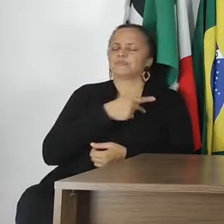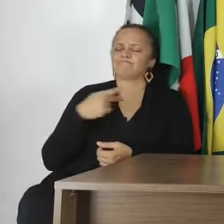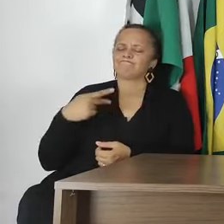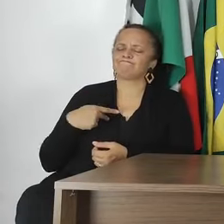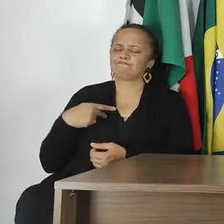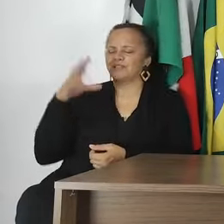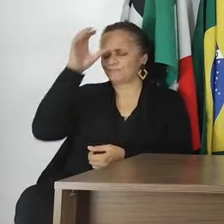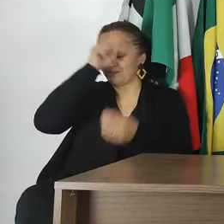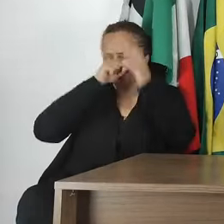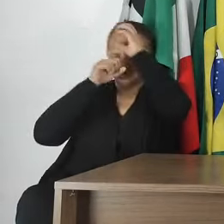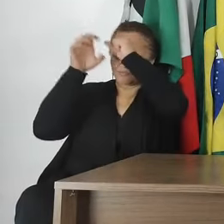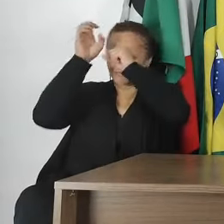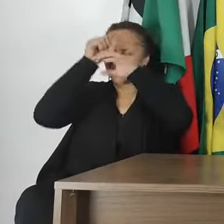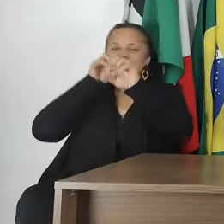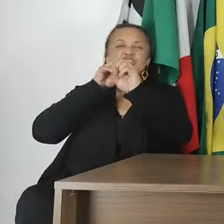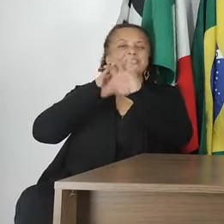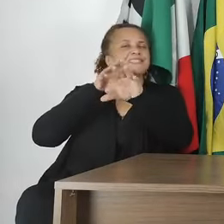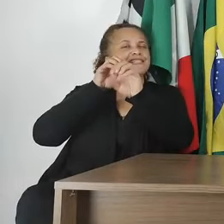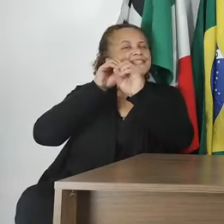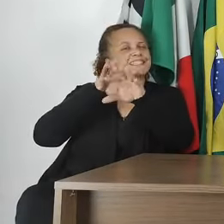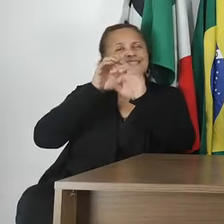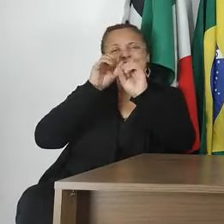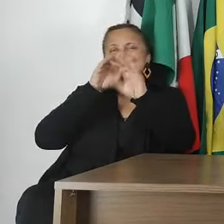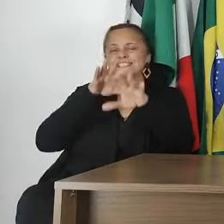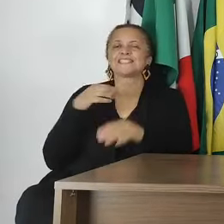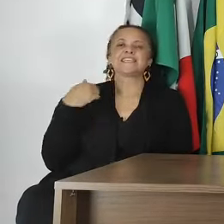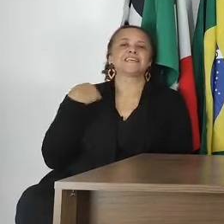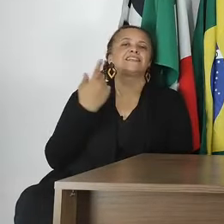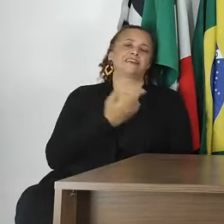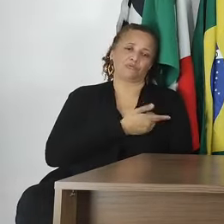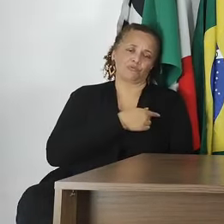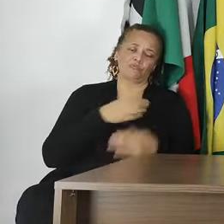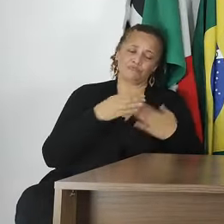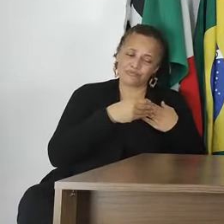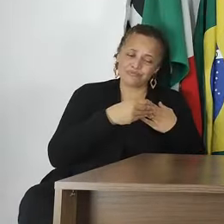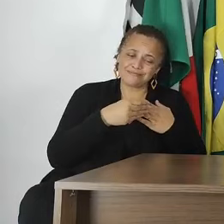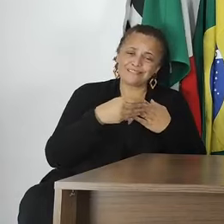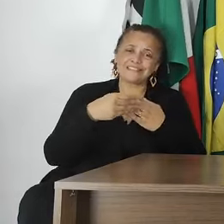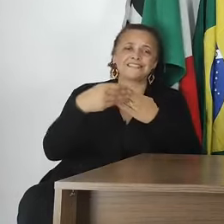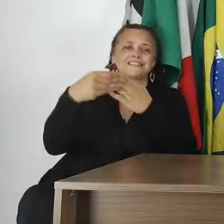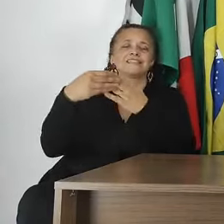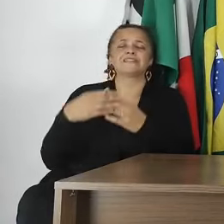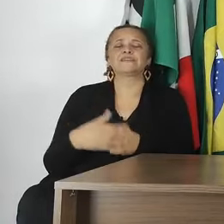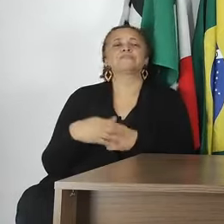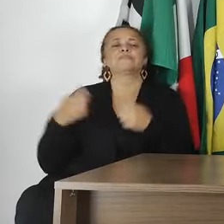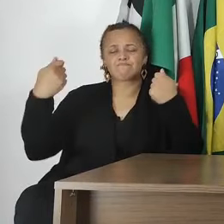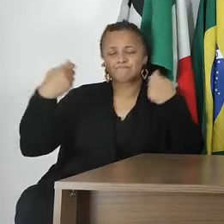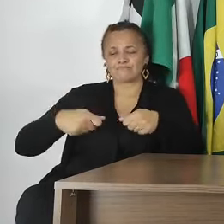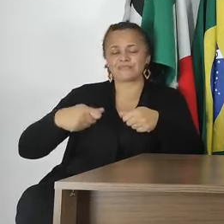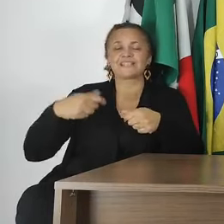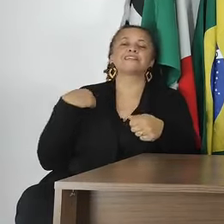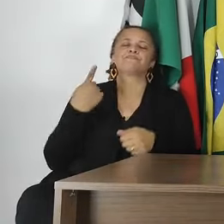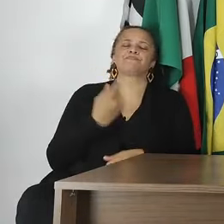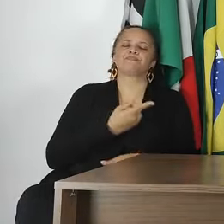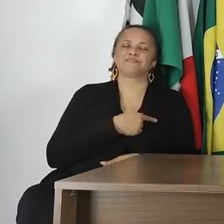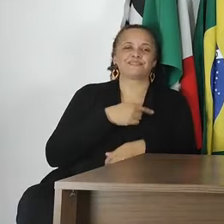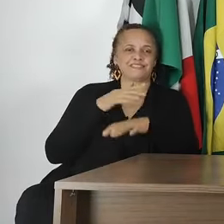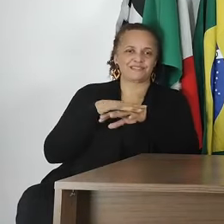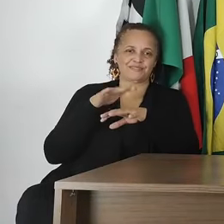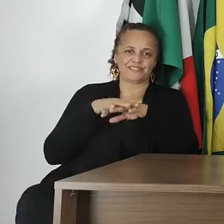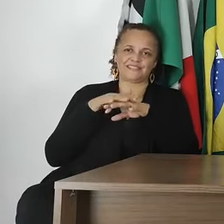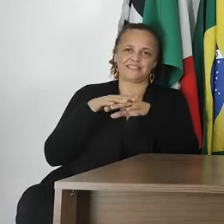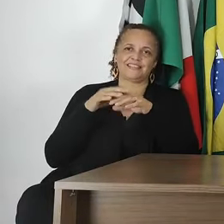ensinamentos, ele vem cada vez mais nos orientando, nos capacitando a fazer essa obra, que é uma obra assim